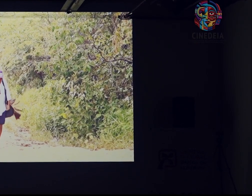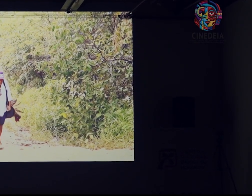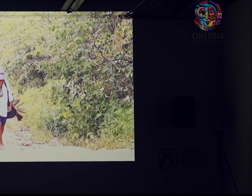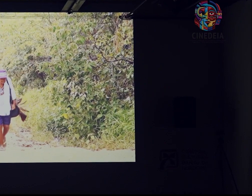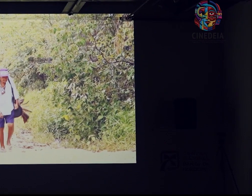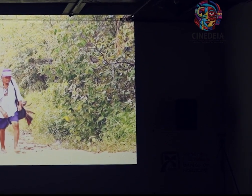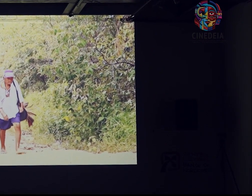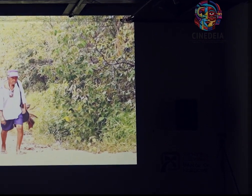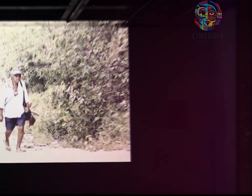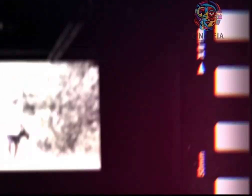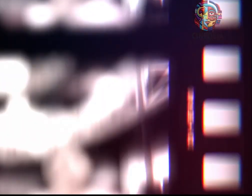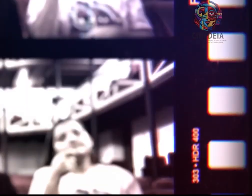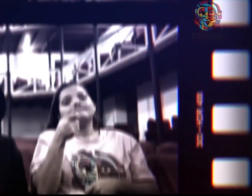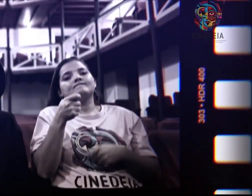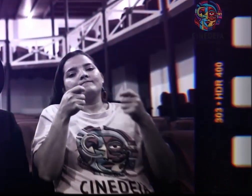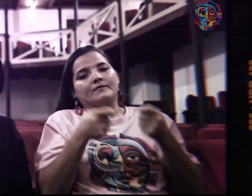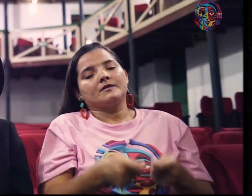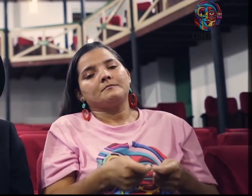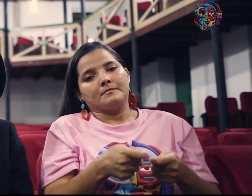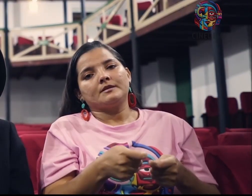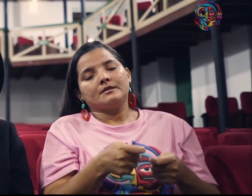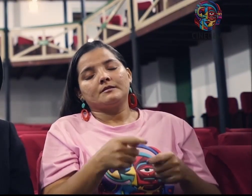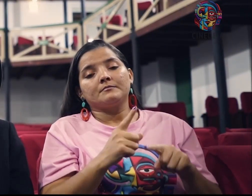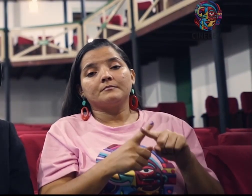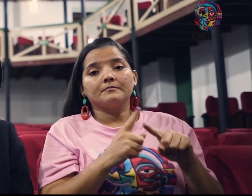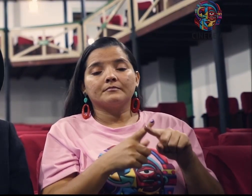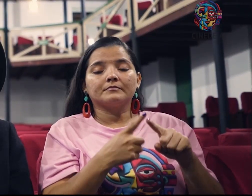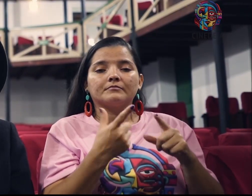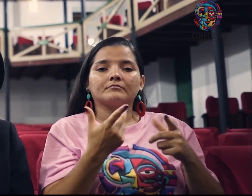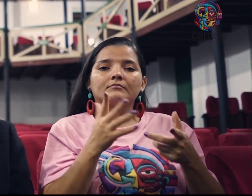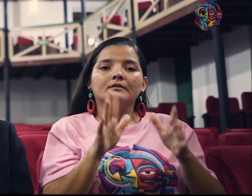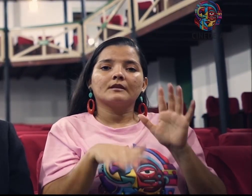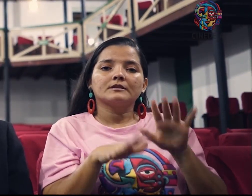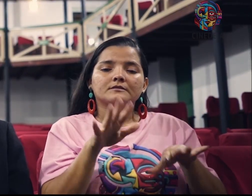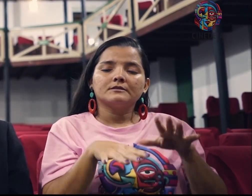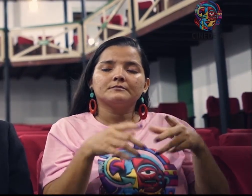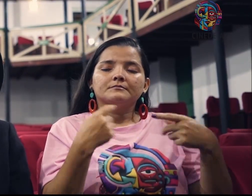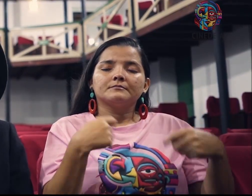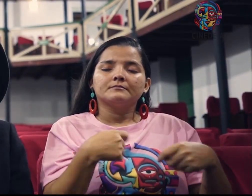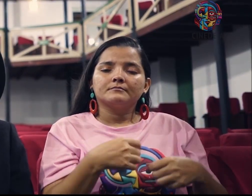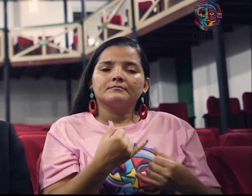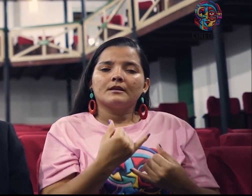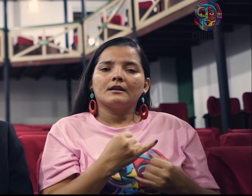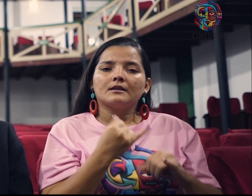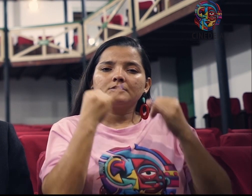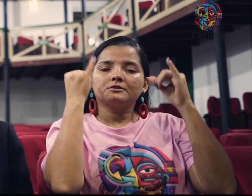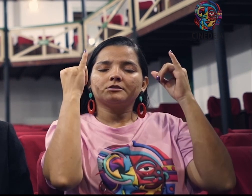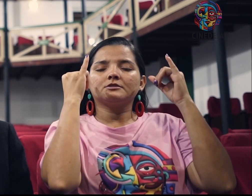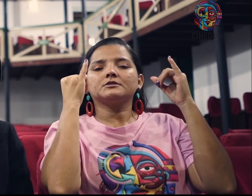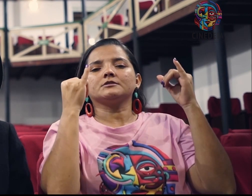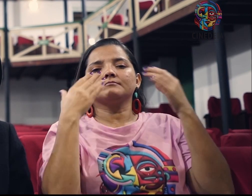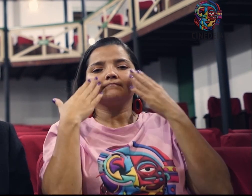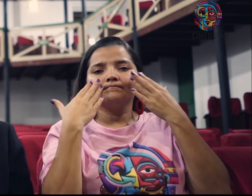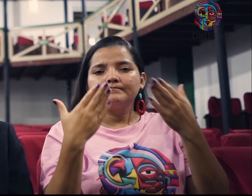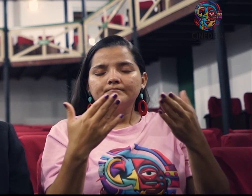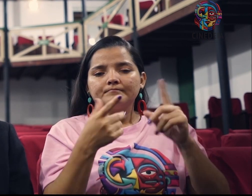do começo ao fim do evento. Assim Deus quiser. A gente conta com o apoio, né, da